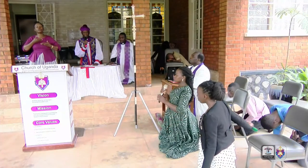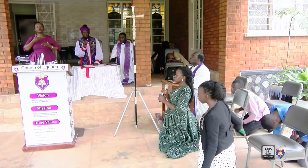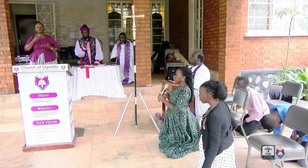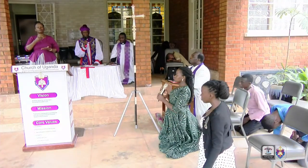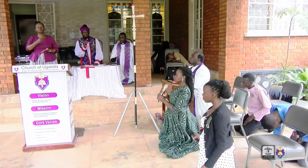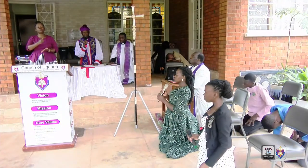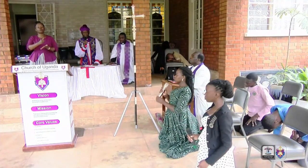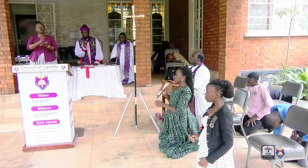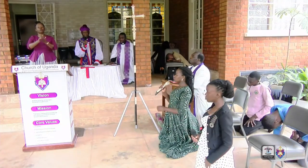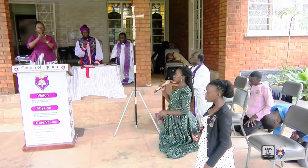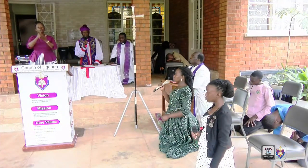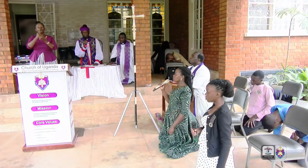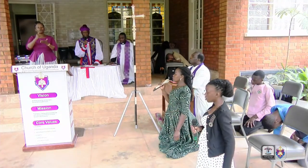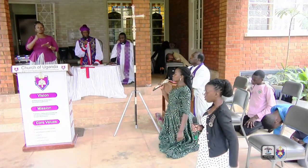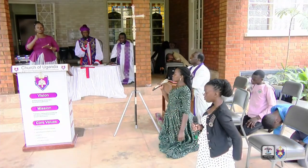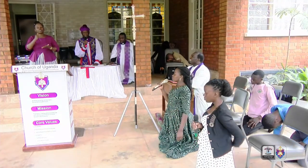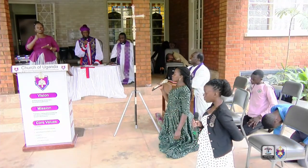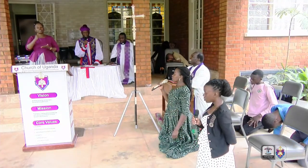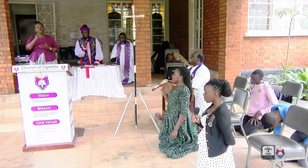tulinomu